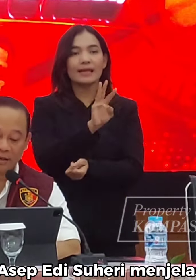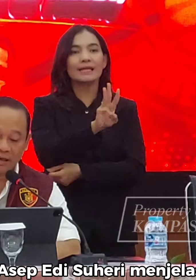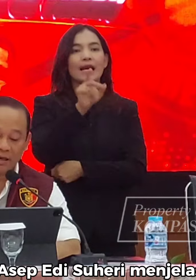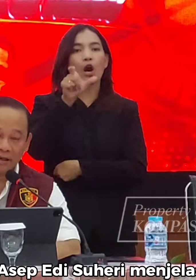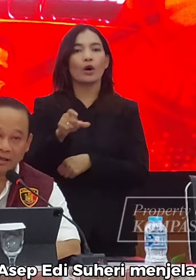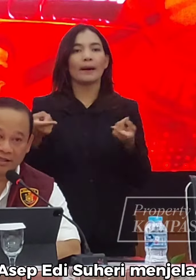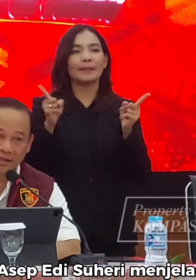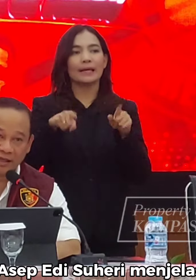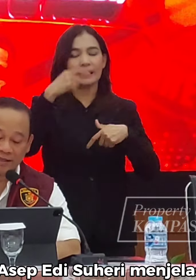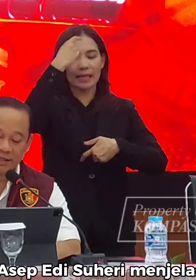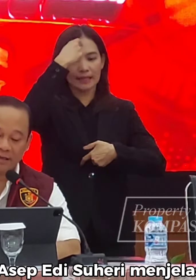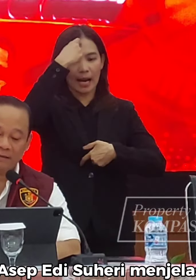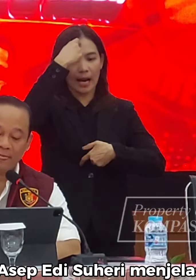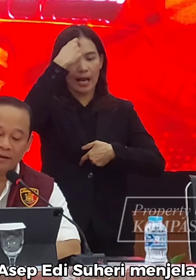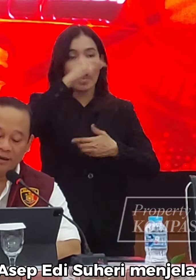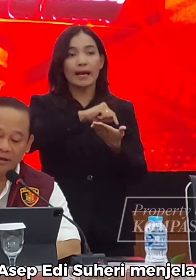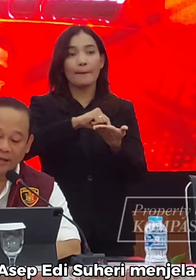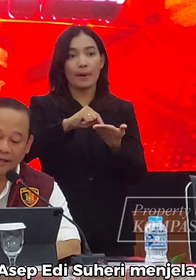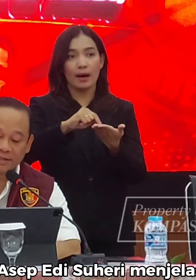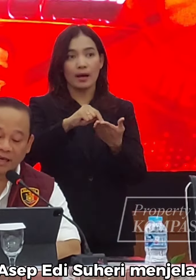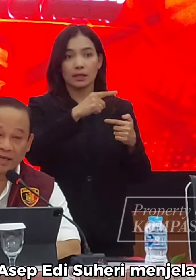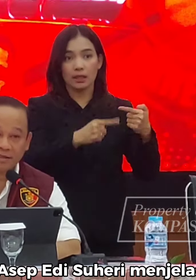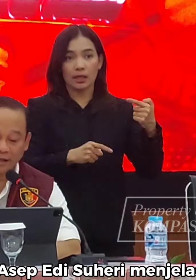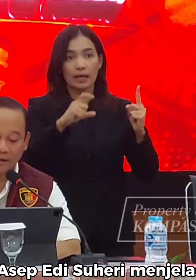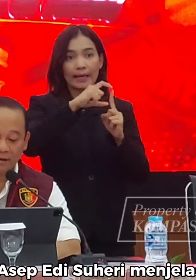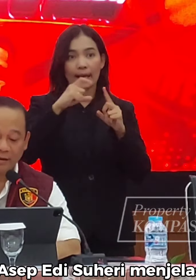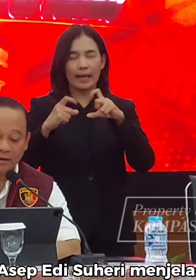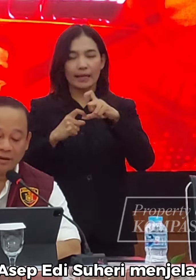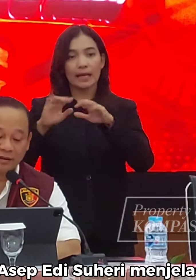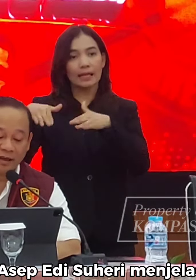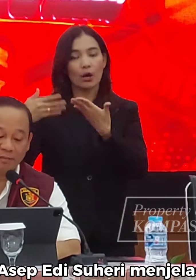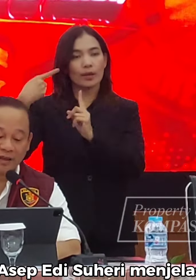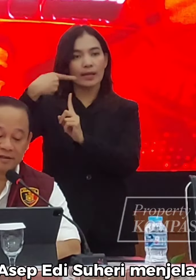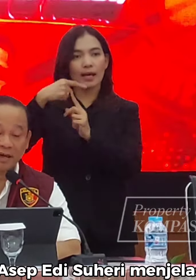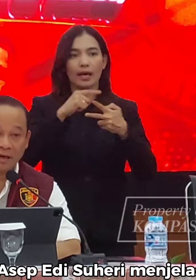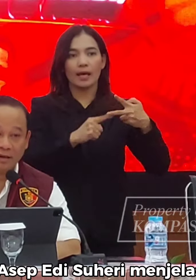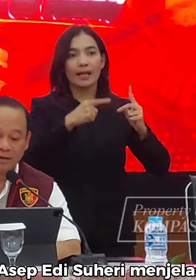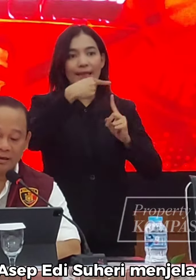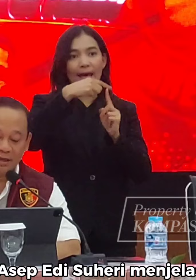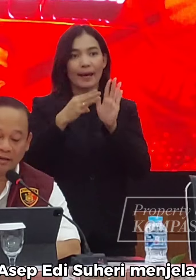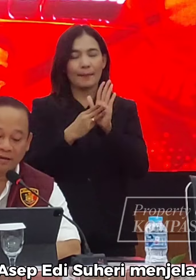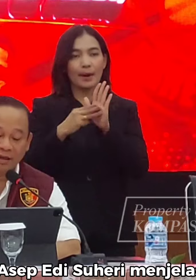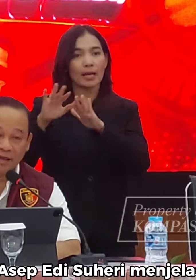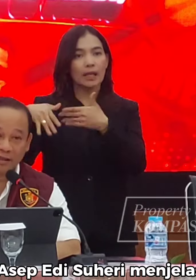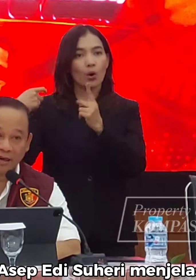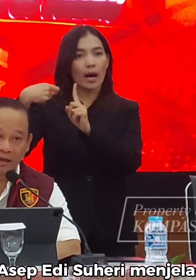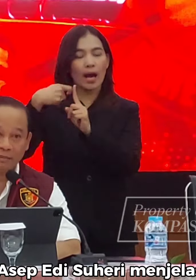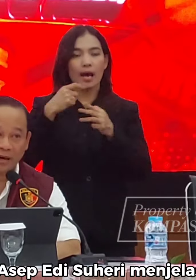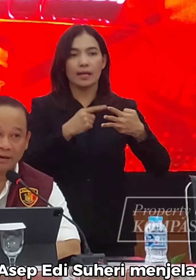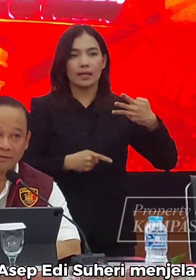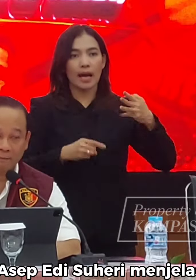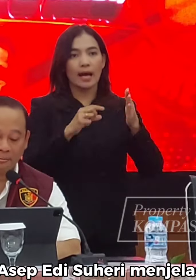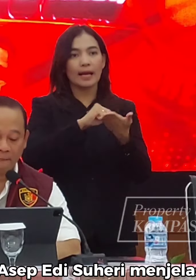tangka yang diisi dengan inisial DS alias t TM alias ak dan yang ketingi